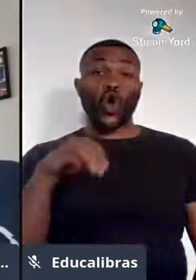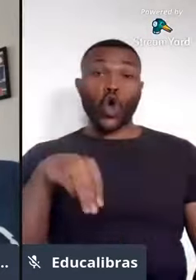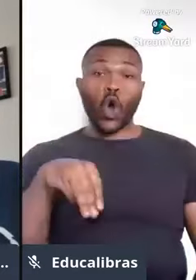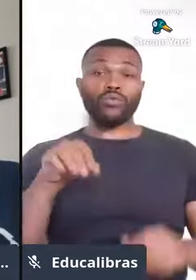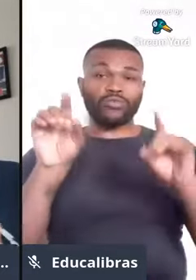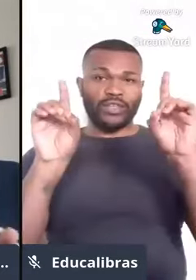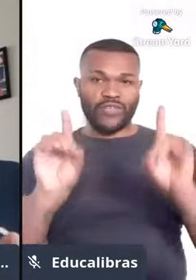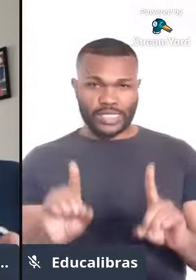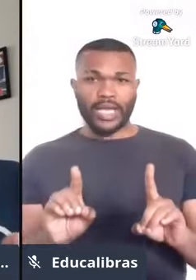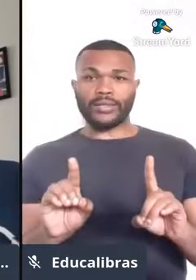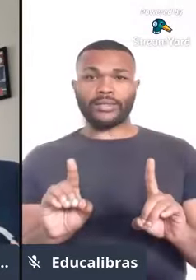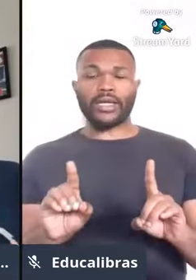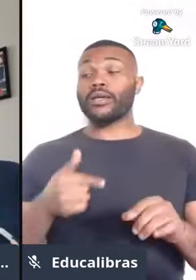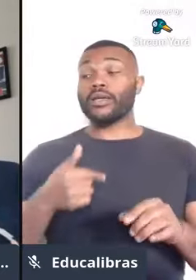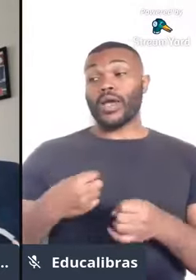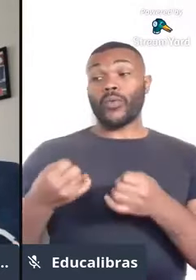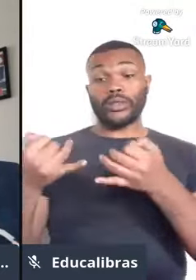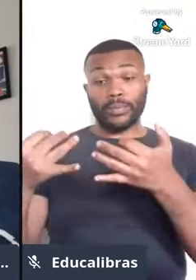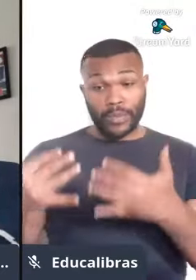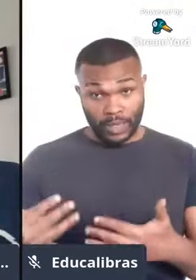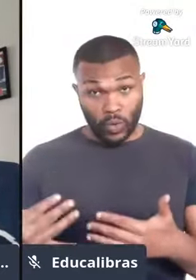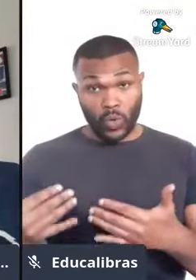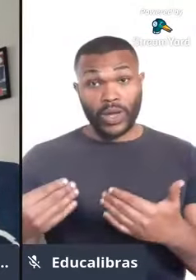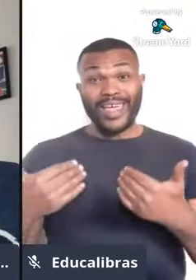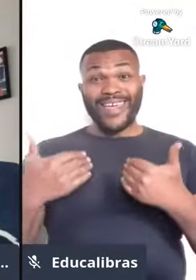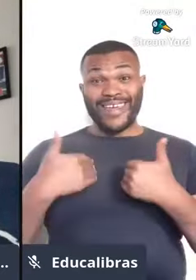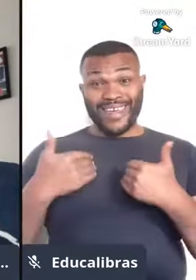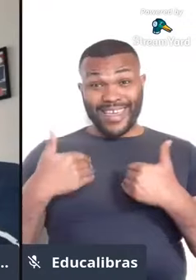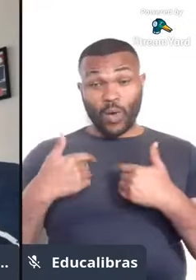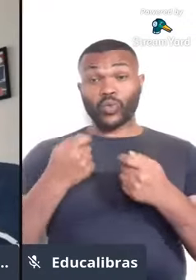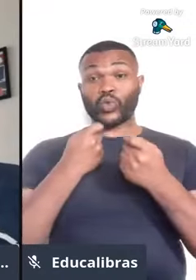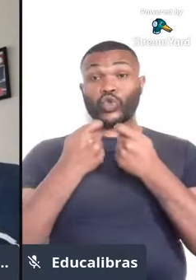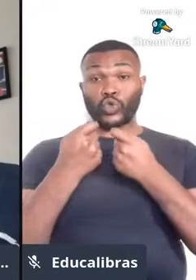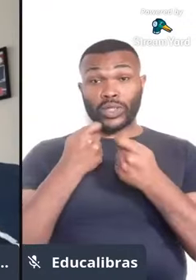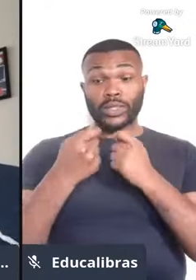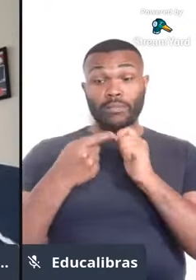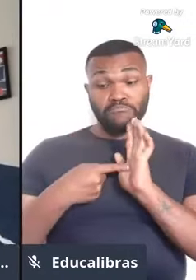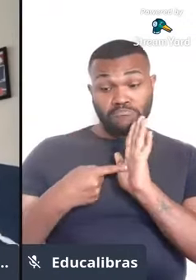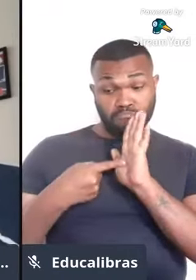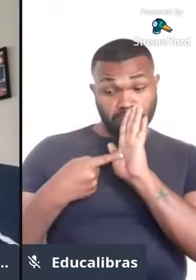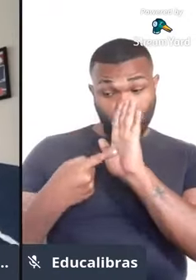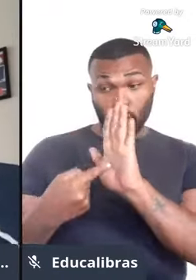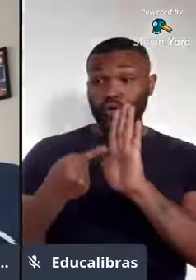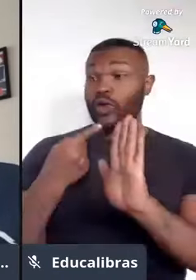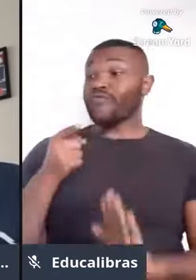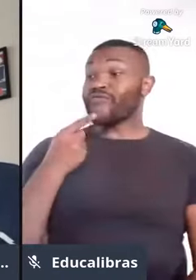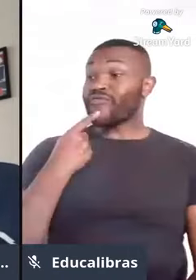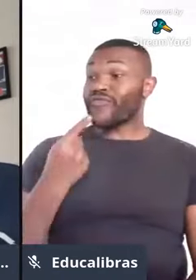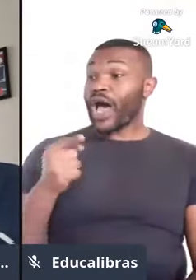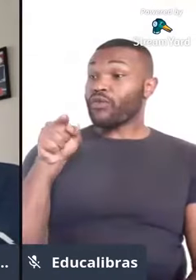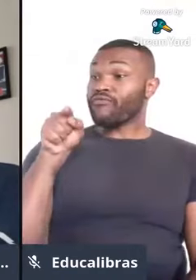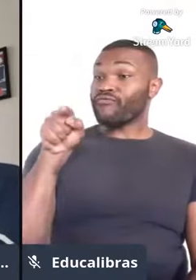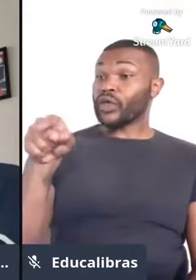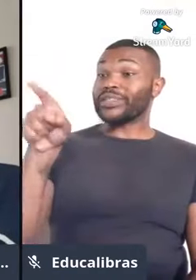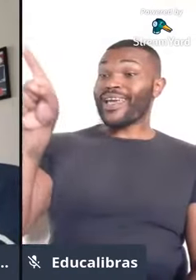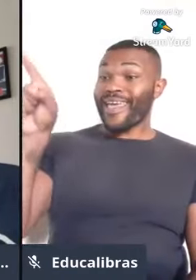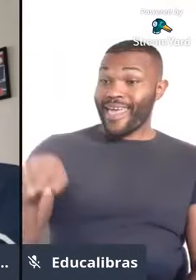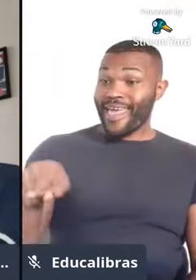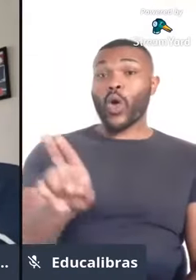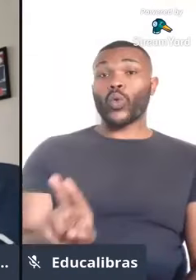as pessoas o seguinte: quando eu, jornalista, aponto para alguém e digo você eu sou obrigado a usar o termo